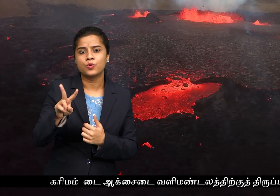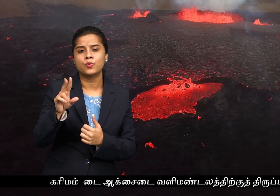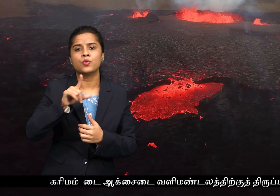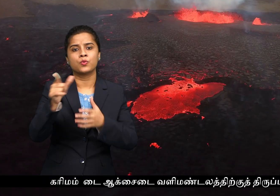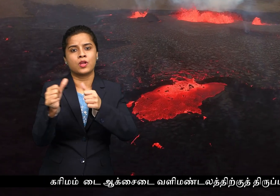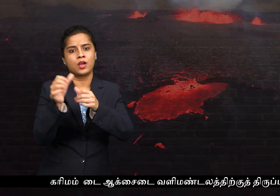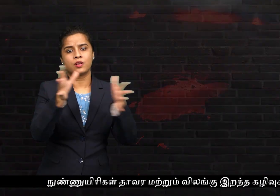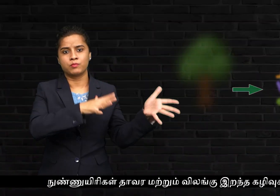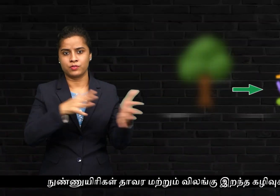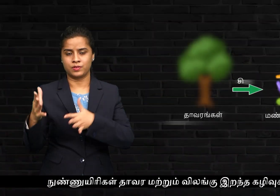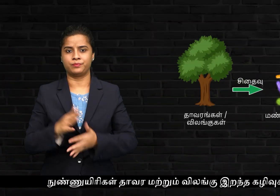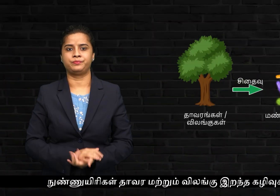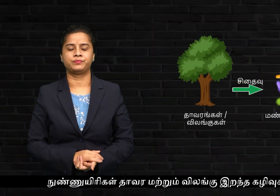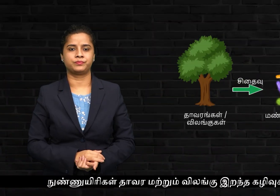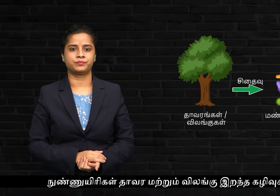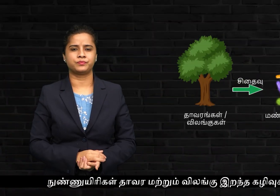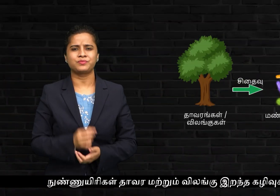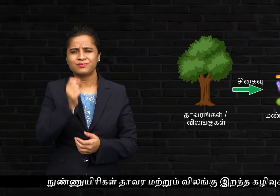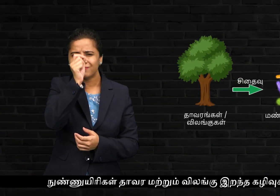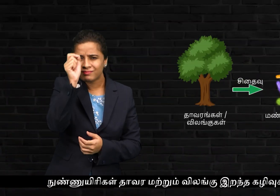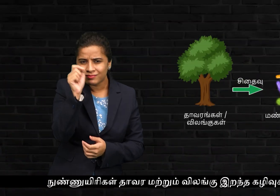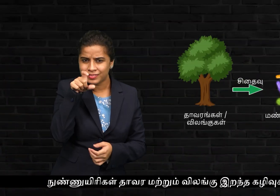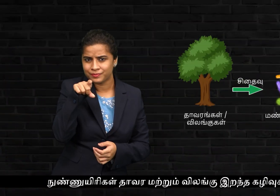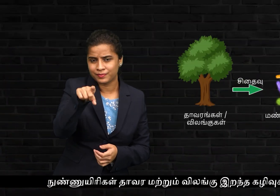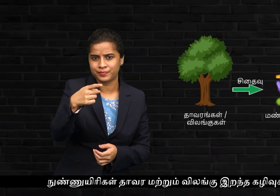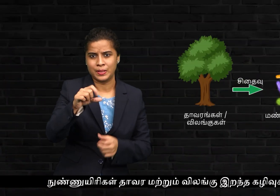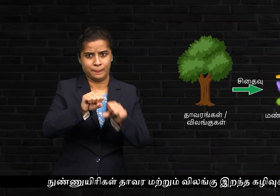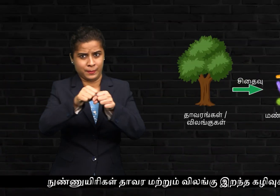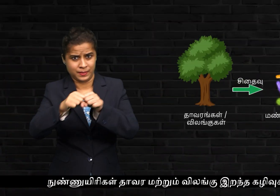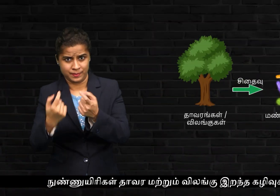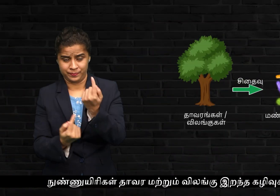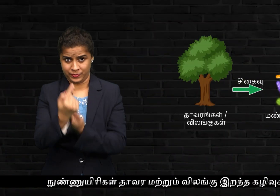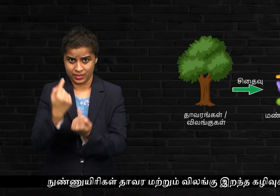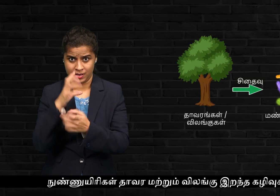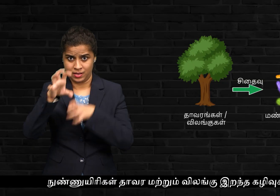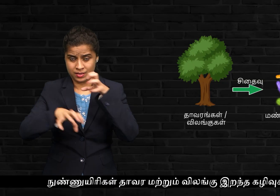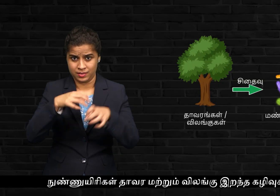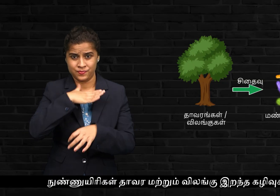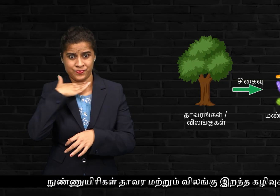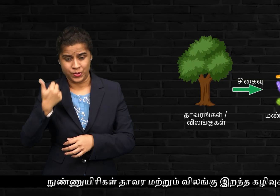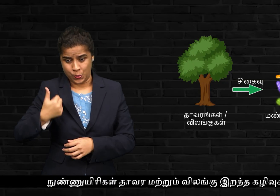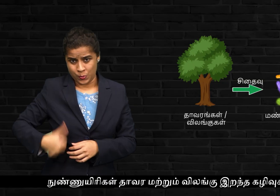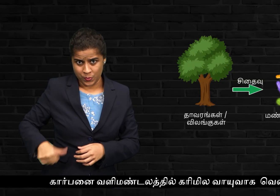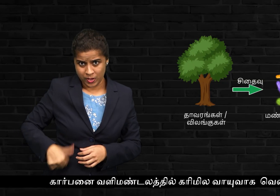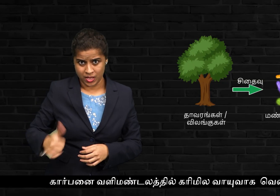விடுகின்றன. நுண்ணுயிரிகள் தாவர மற்றும் விலங்கு இறந்த கழிவுகளை உடைத்து